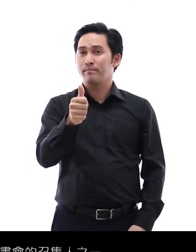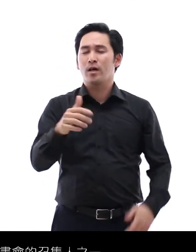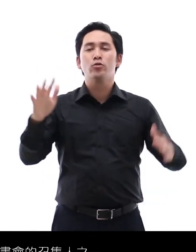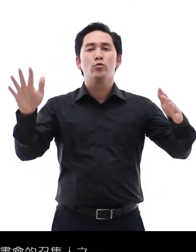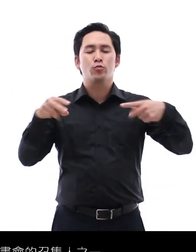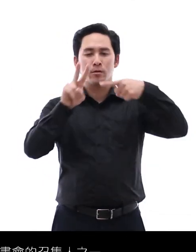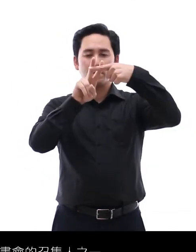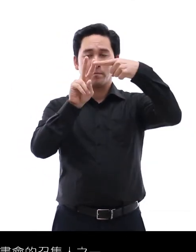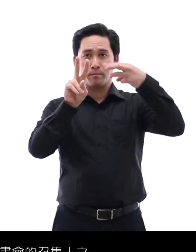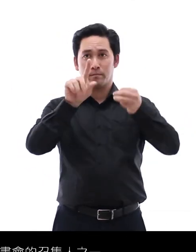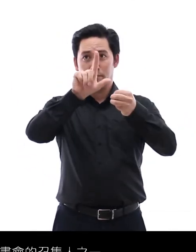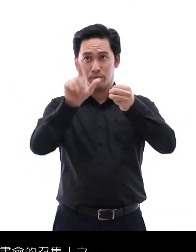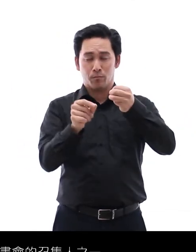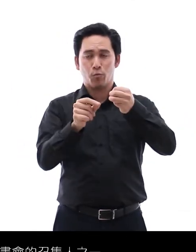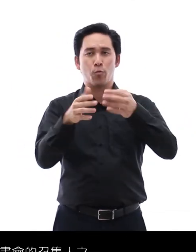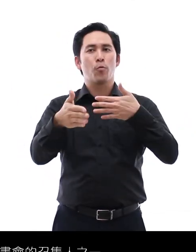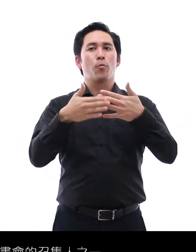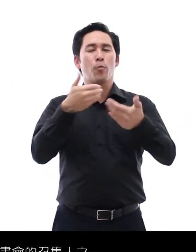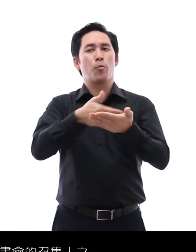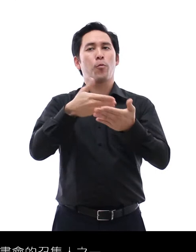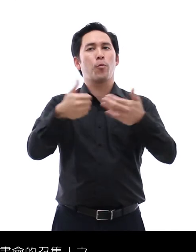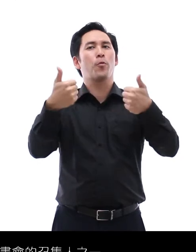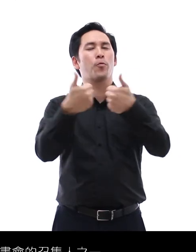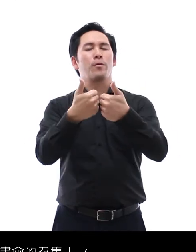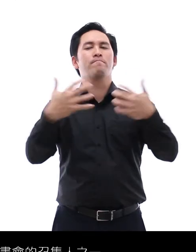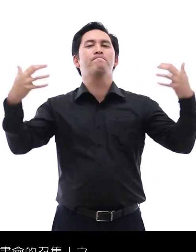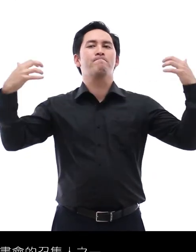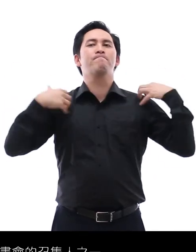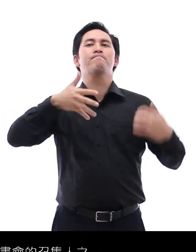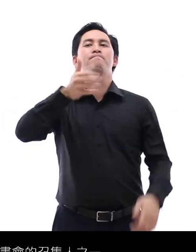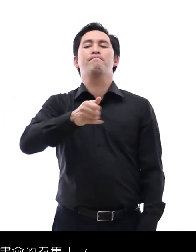林玉山是春萌画会的召集人之一，